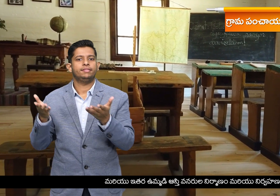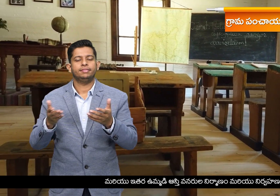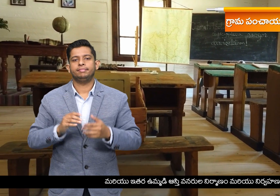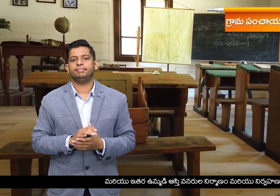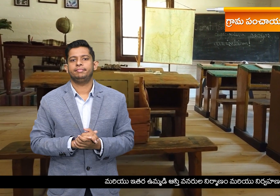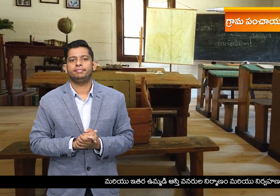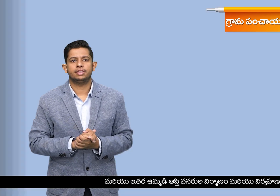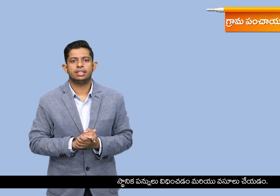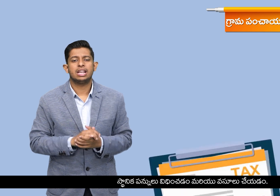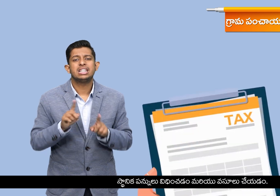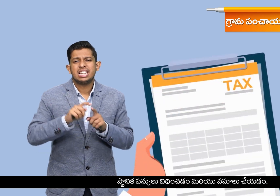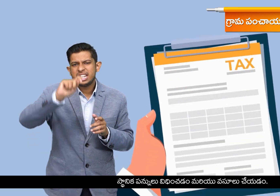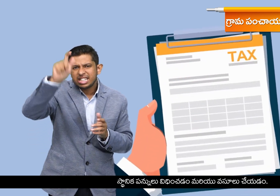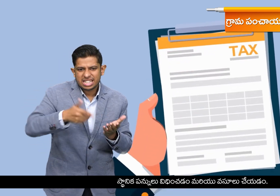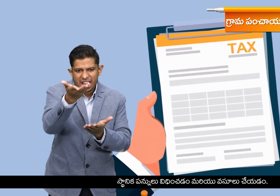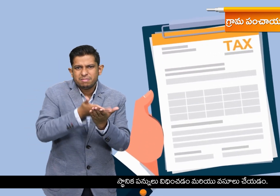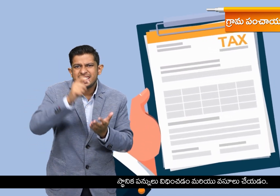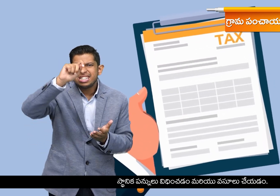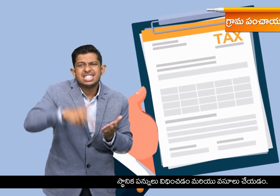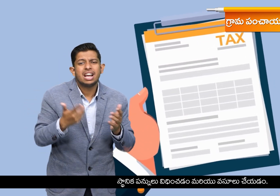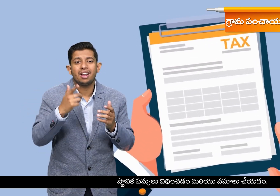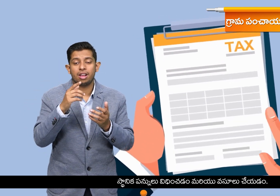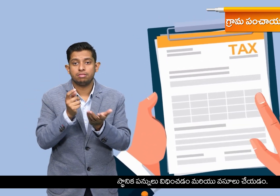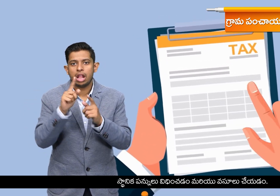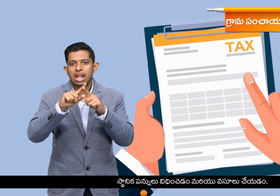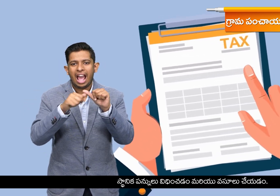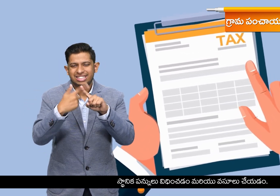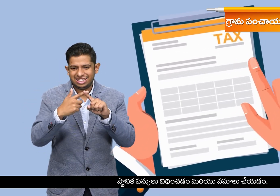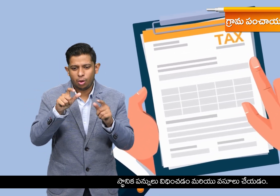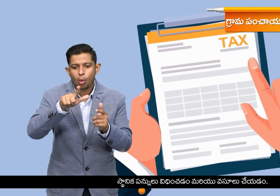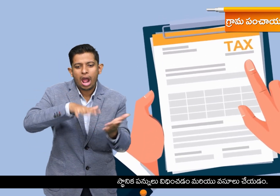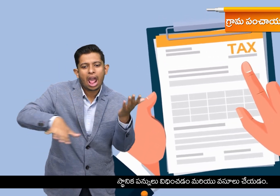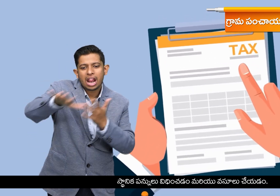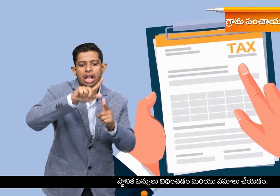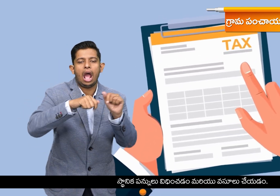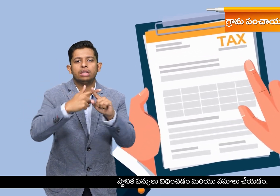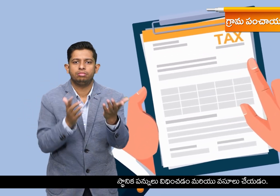నిర్వహణ, స్థానిక పన్నులు విధించటం మరియు వసూలు చేయటం,